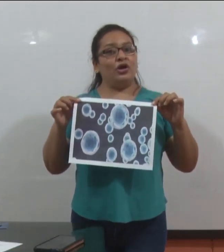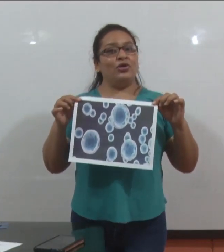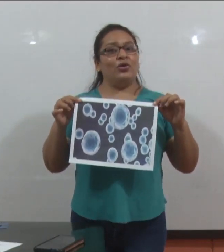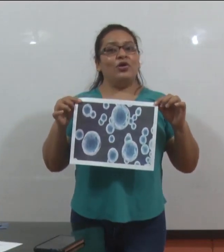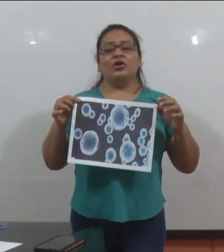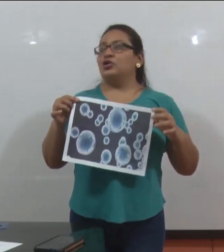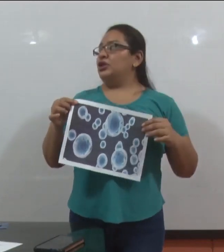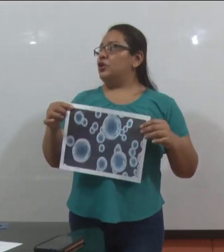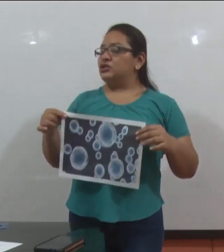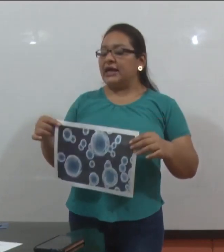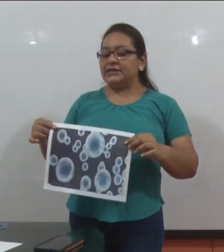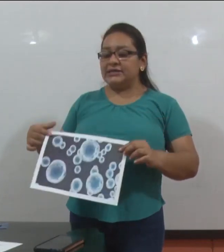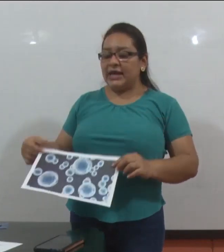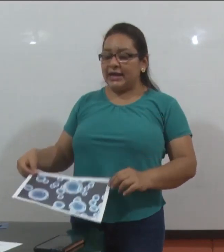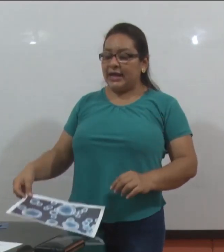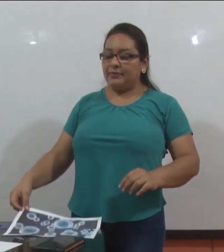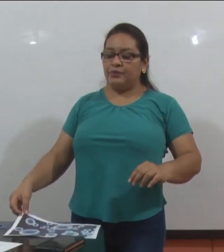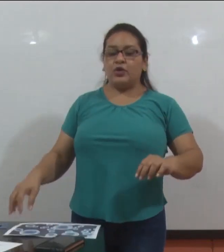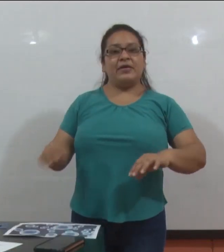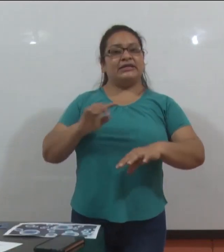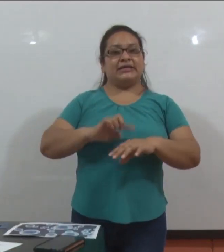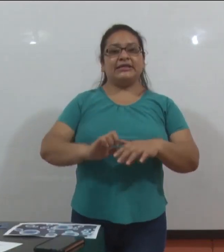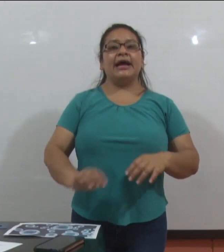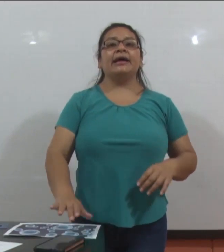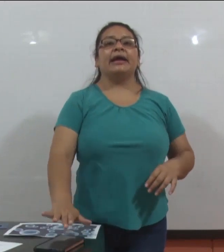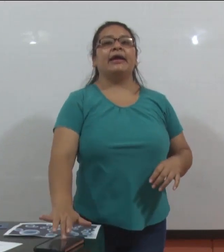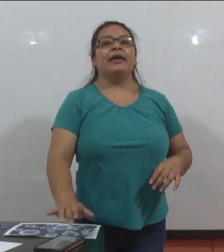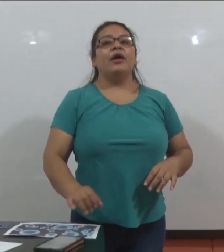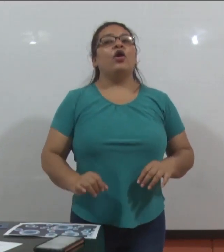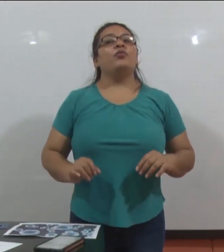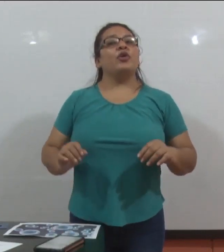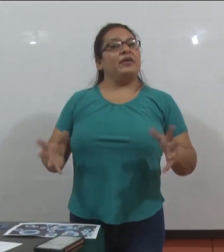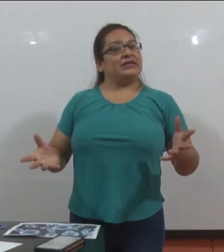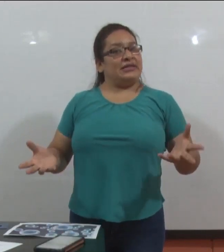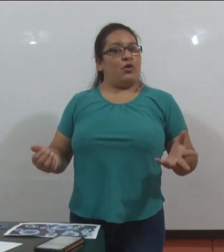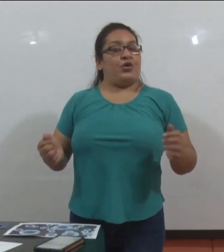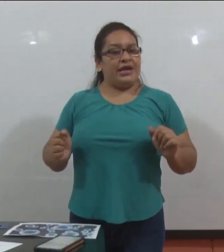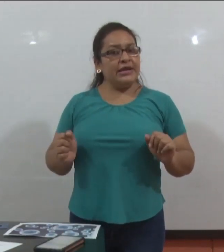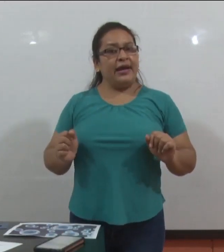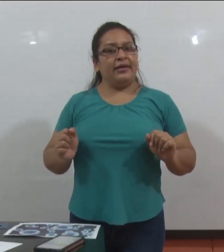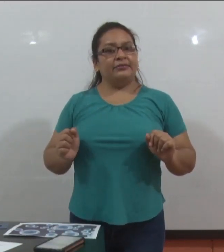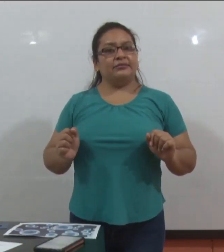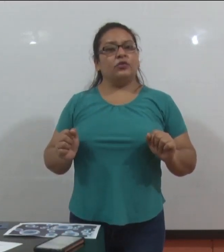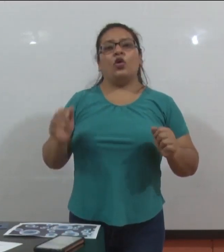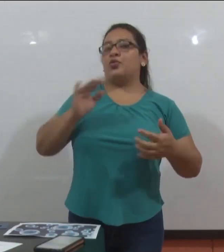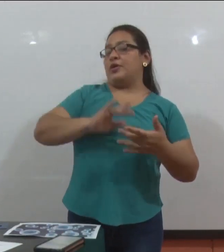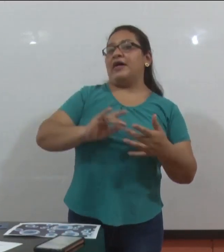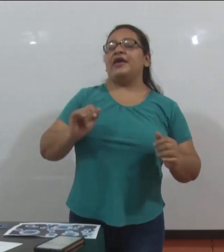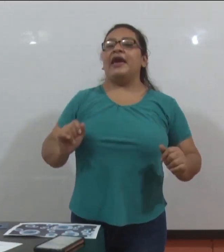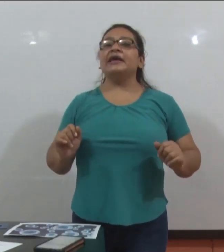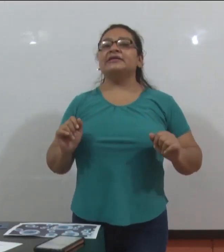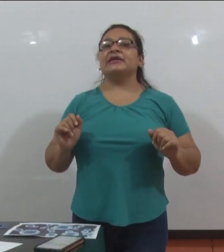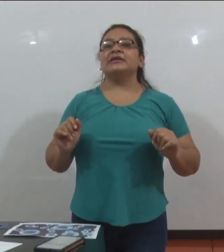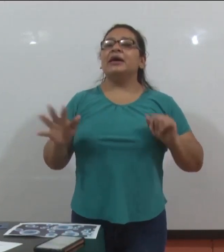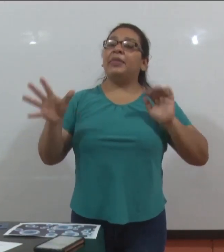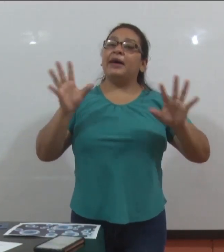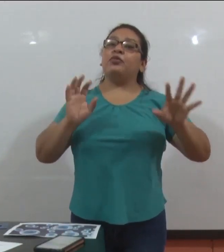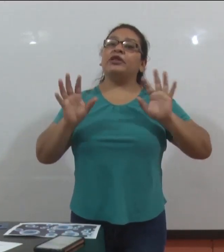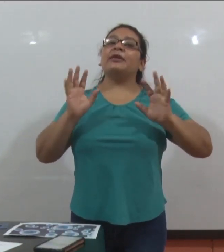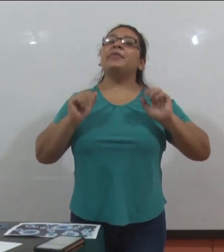laboratorio donde nos sacan pruebas de sangre o pruebas de orina o pruebas de heces para poder ver